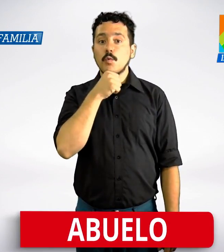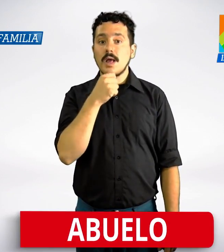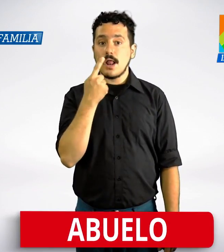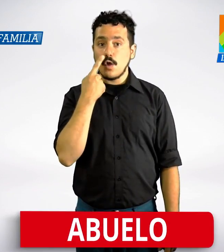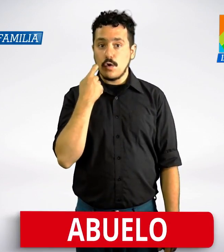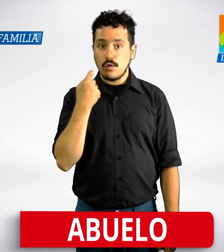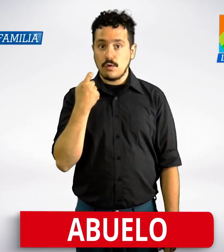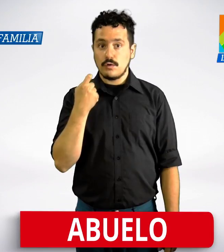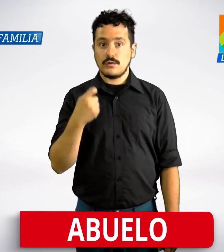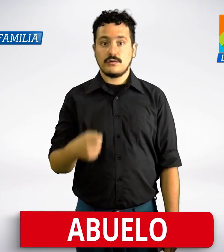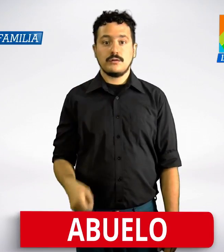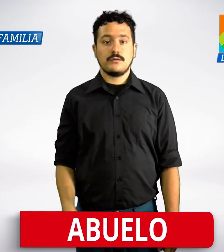Abuelo.